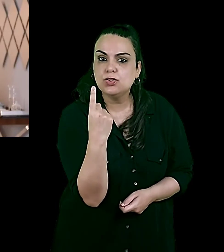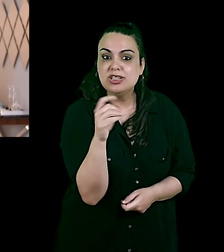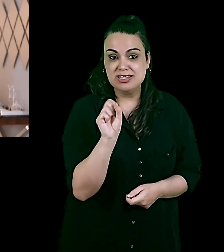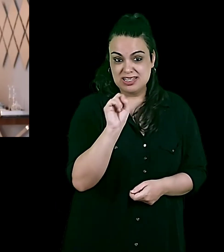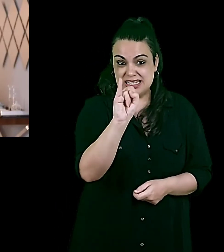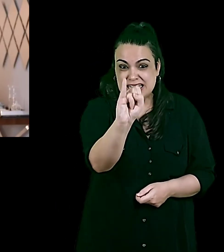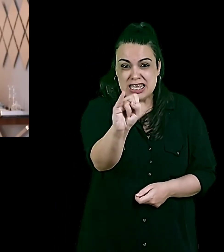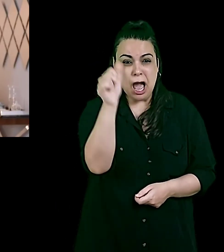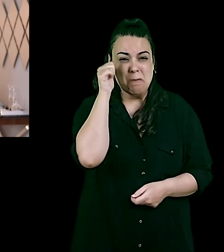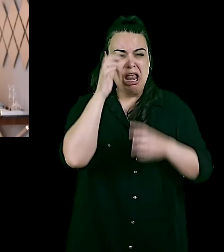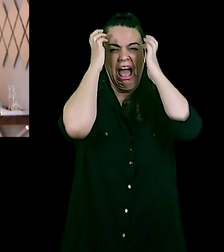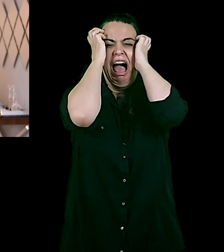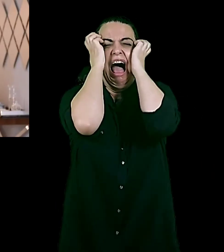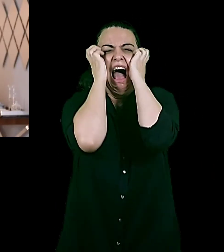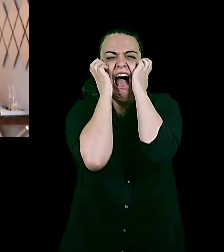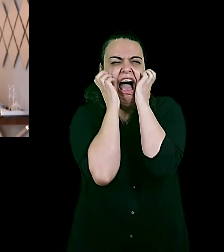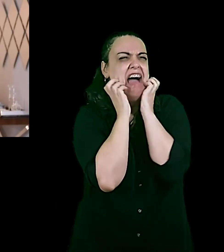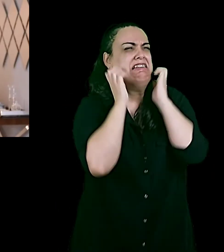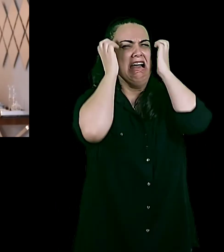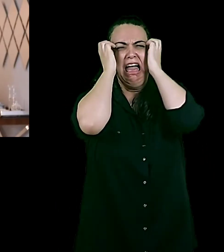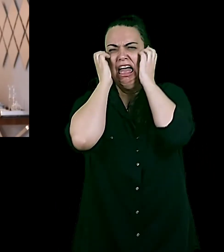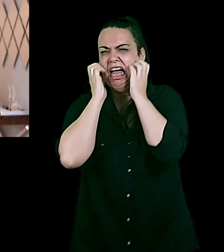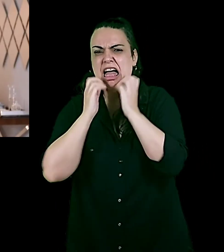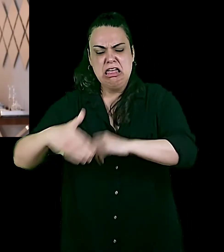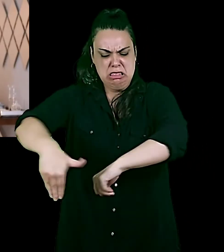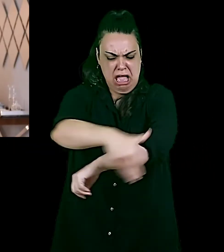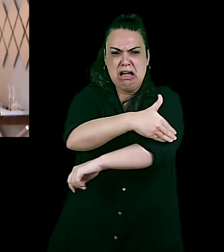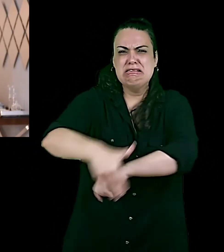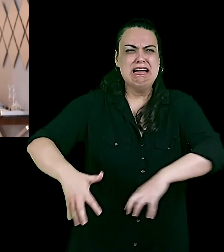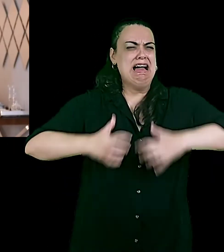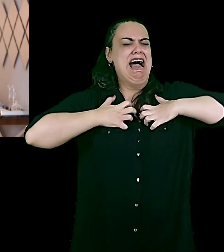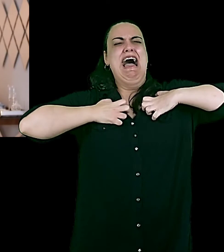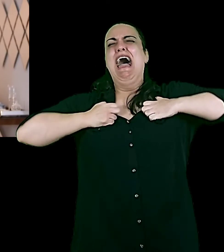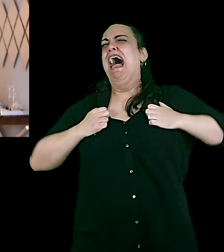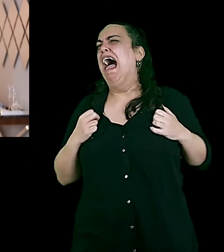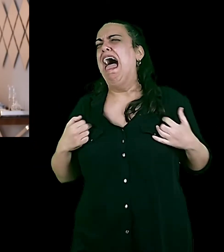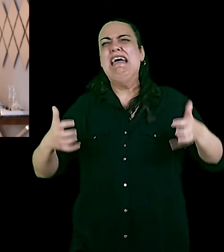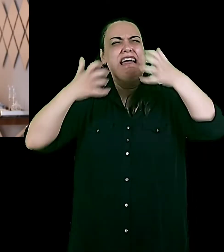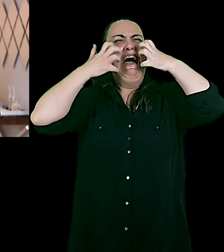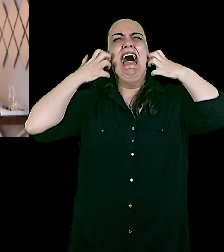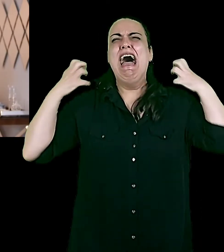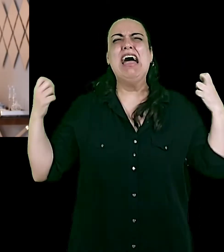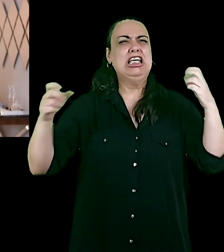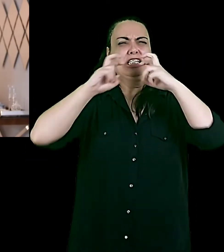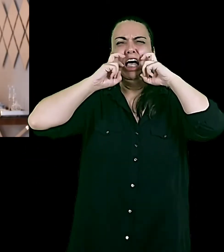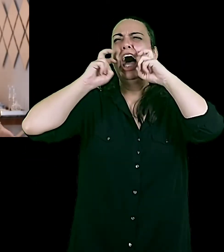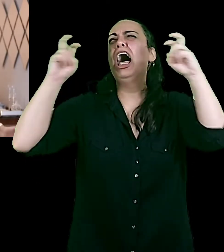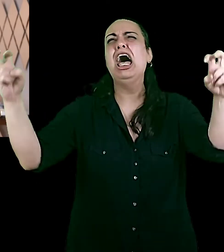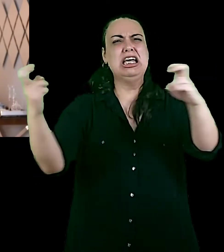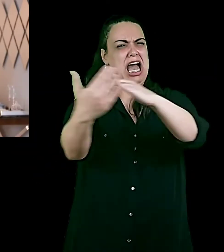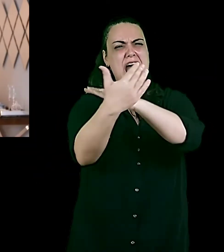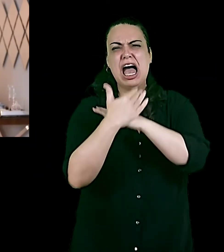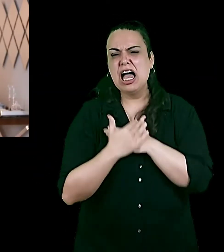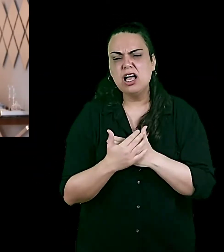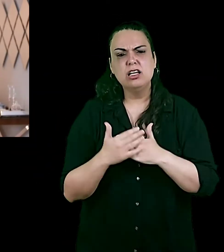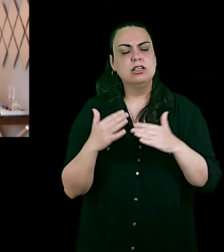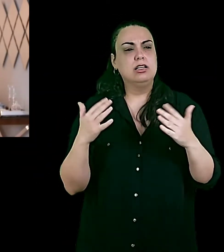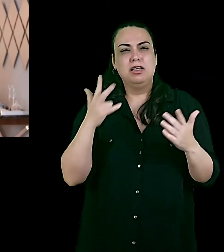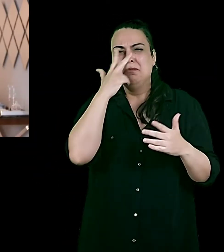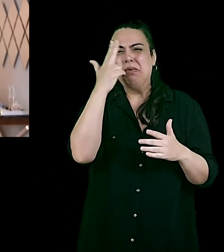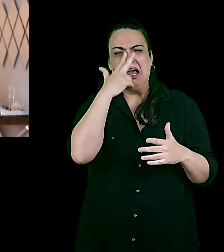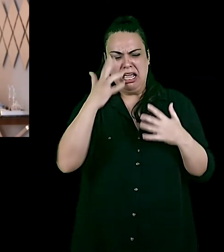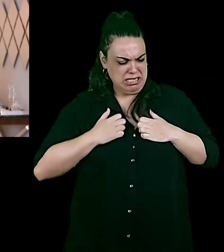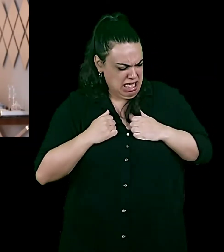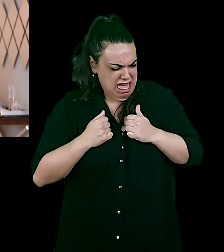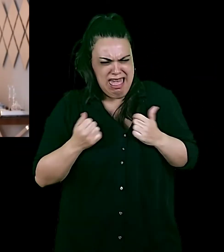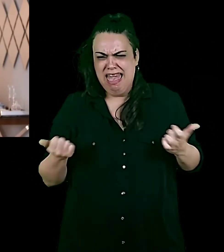Se essa mulher se rasgasse e fosse para o meio da rua, gritar, pedir socorro, ajuda, sabe, se